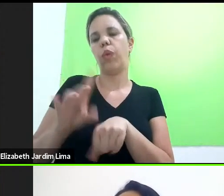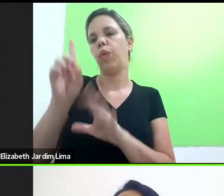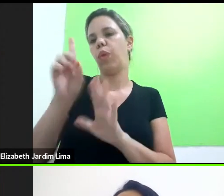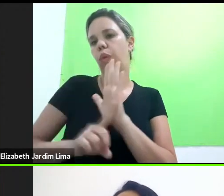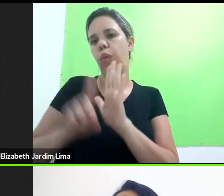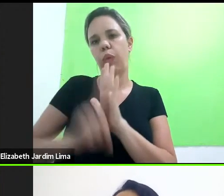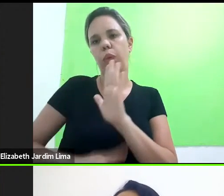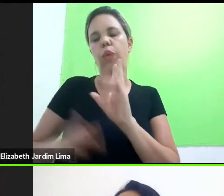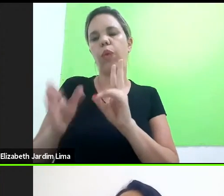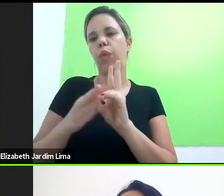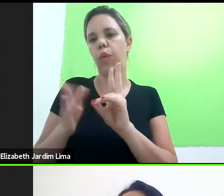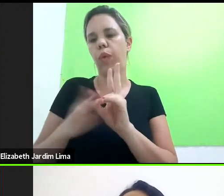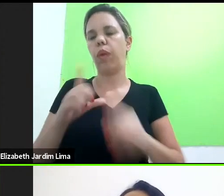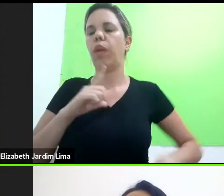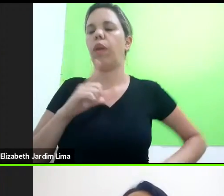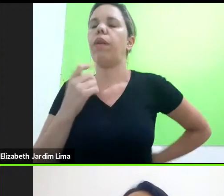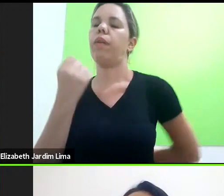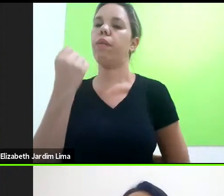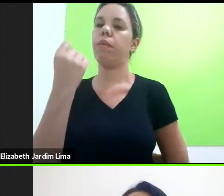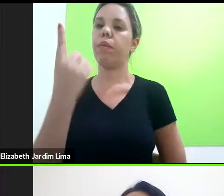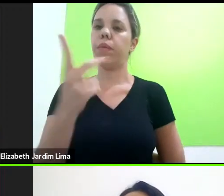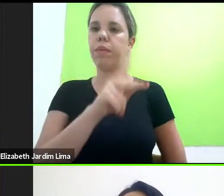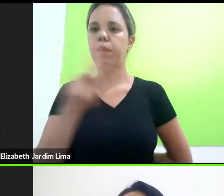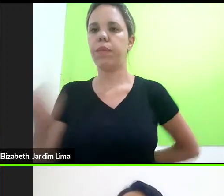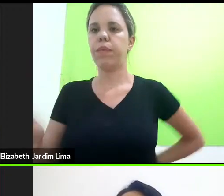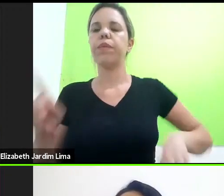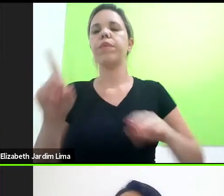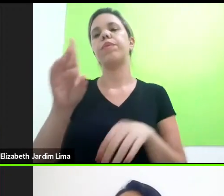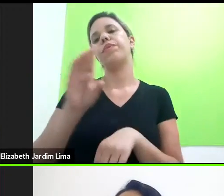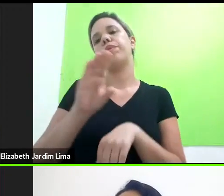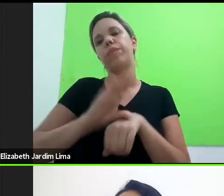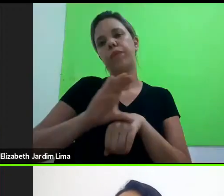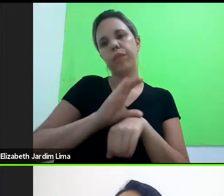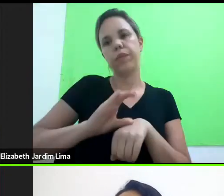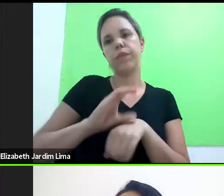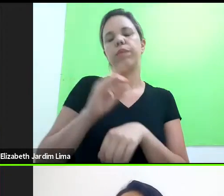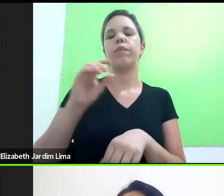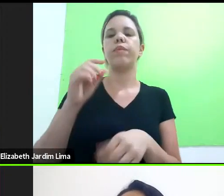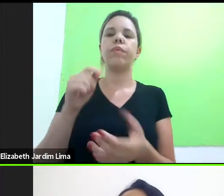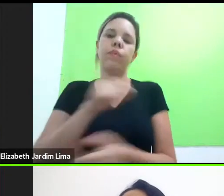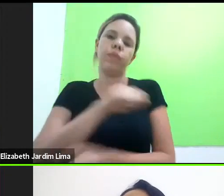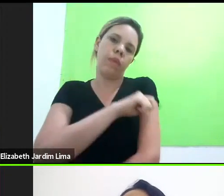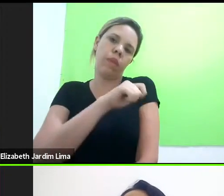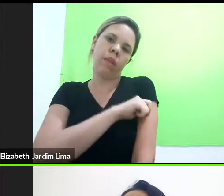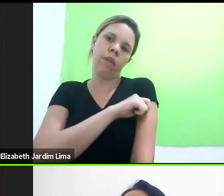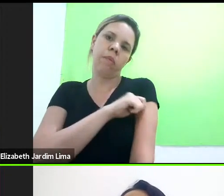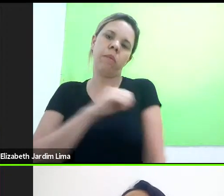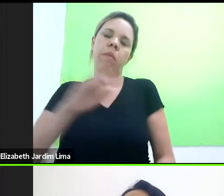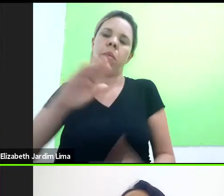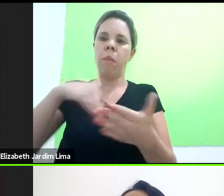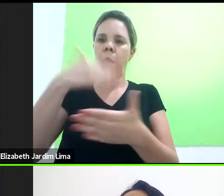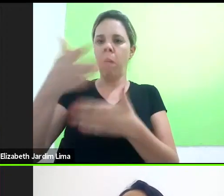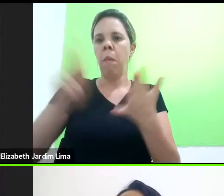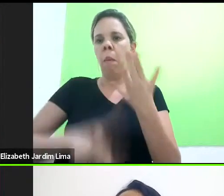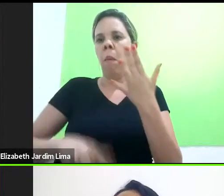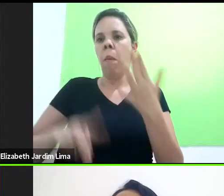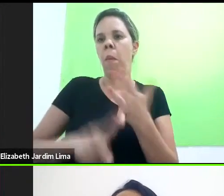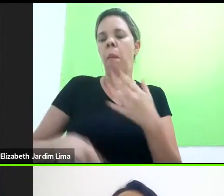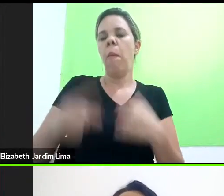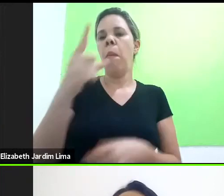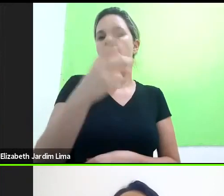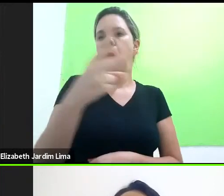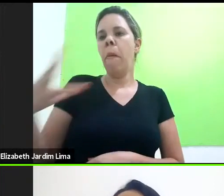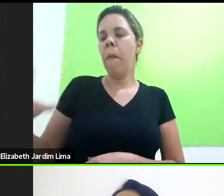indígenas, porque tem professores de constitucional que, quando está estudando a Constituição com seus alunos, pula, né, o capítulo dos índios 231,